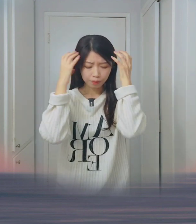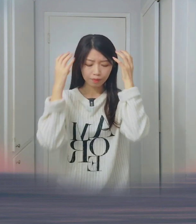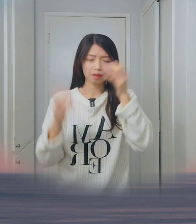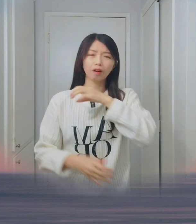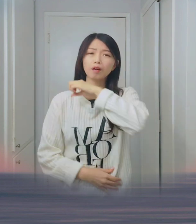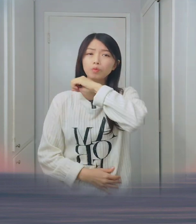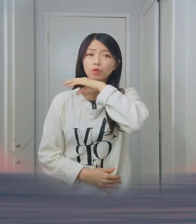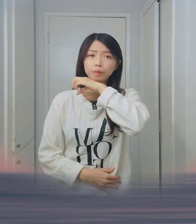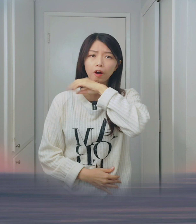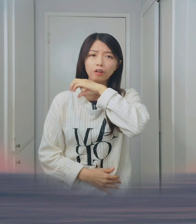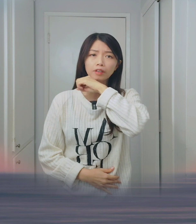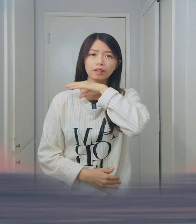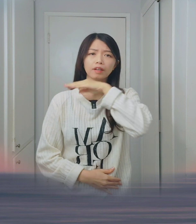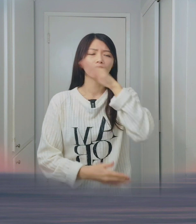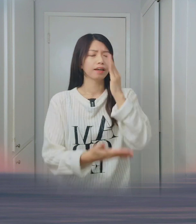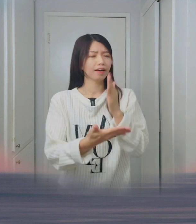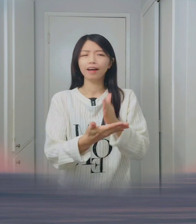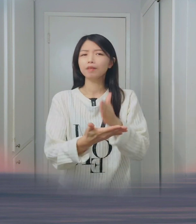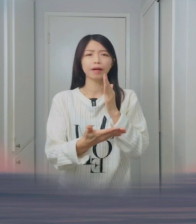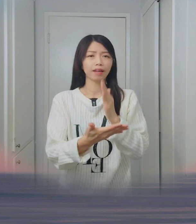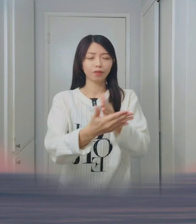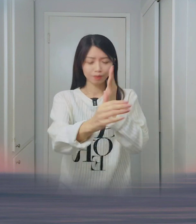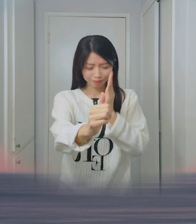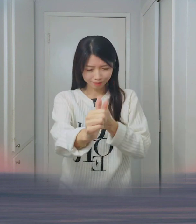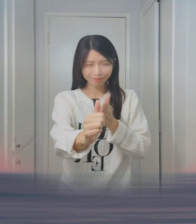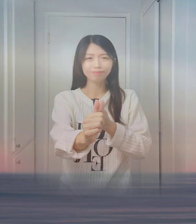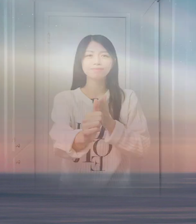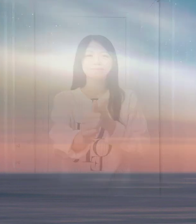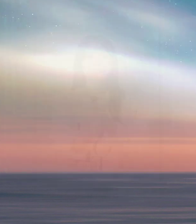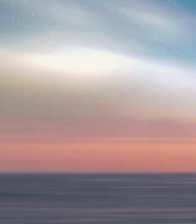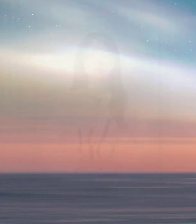고난이냐고 불평하지 마세요.